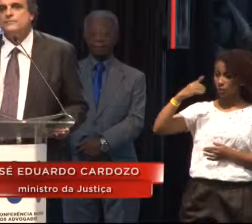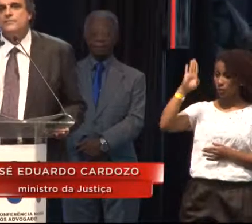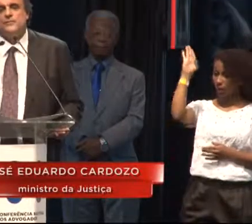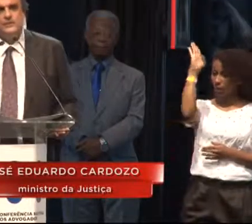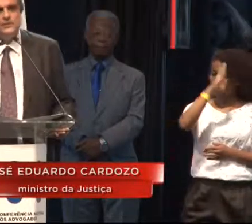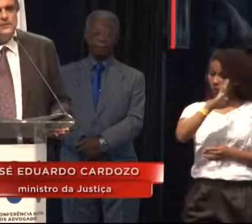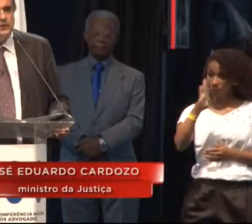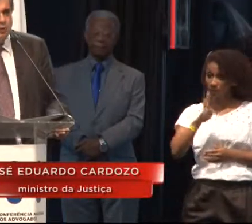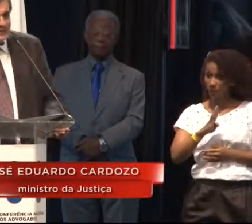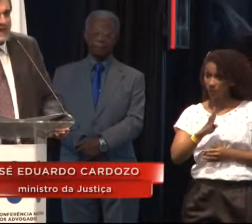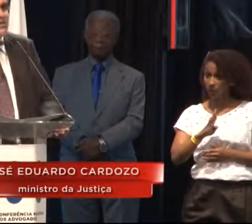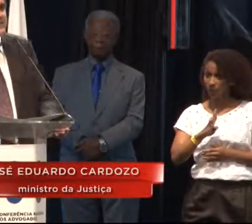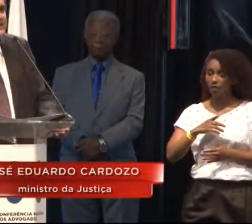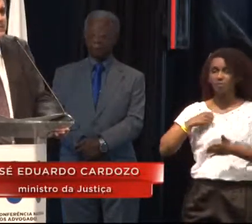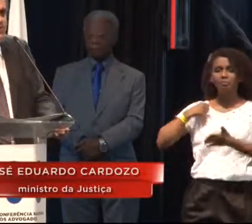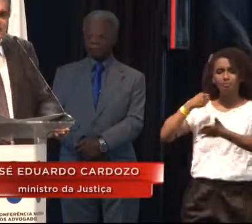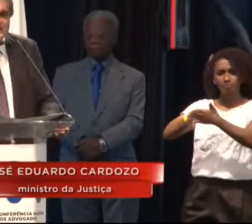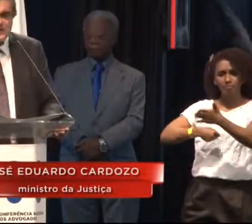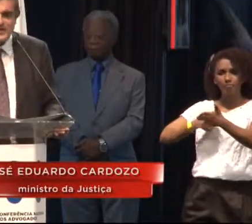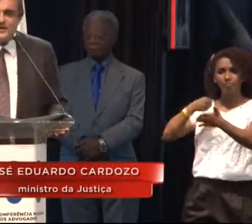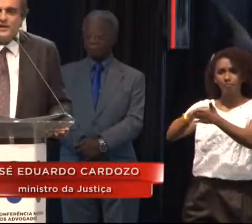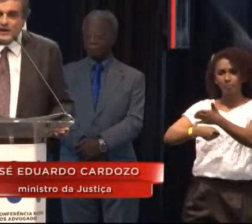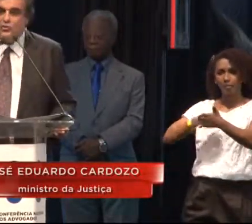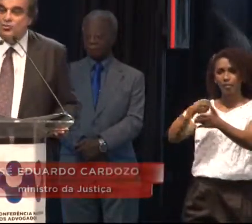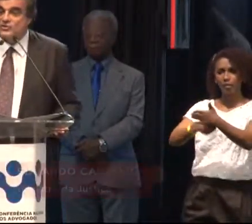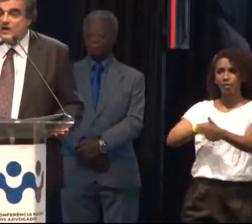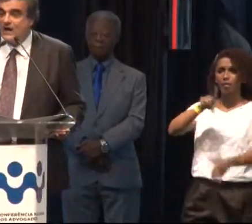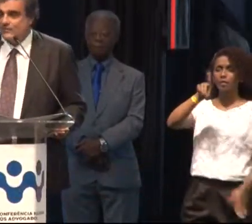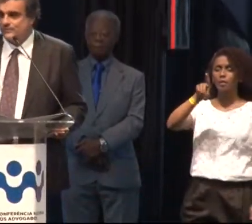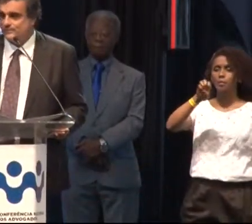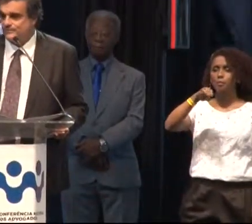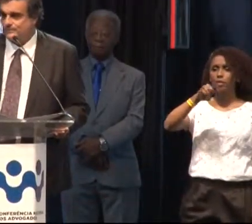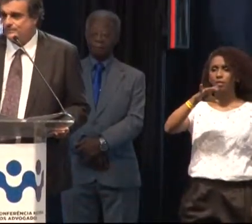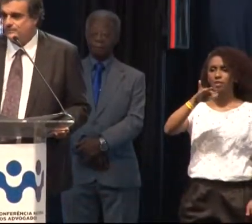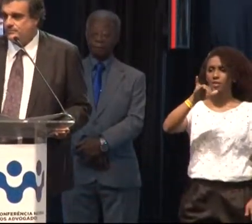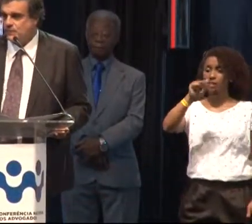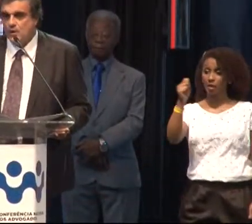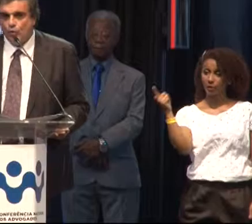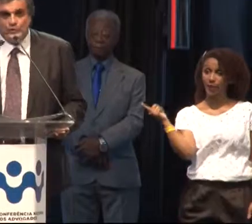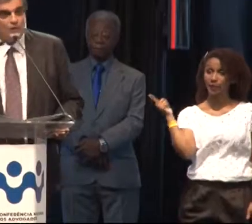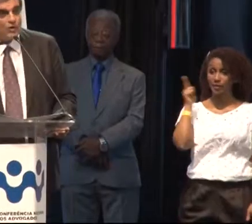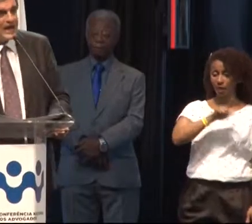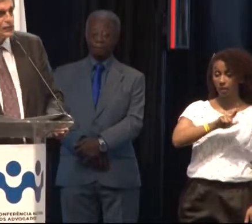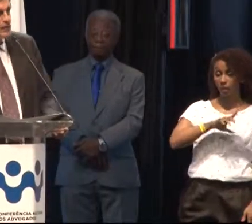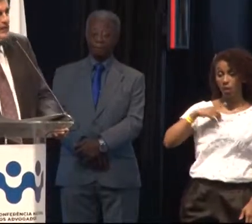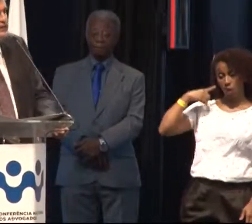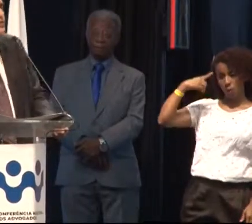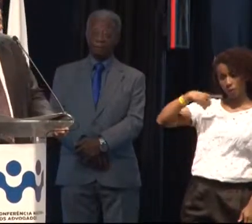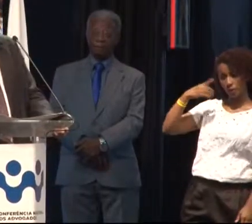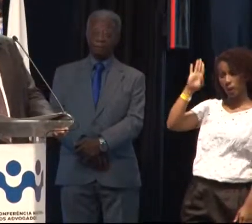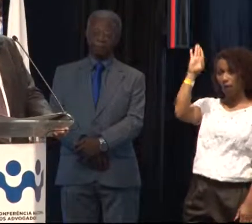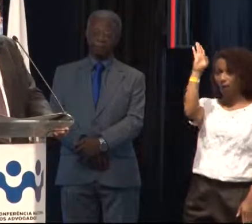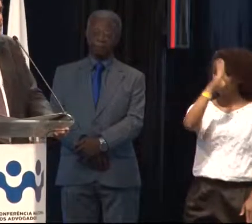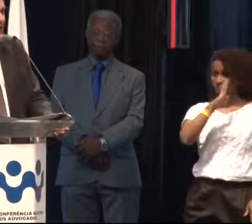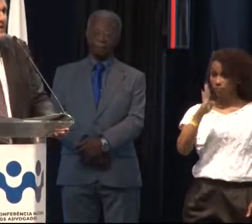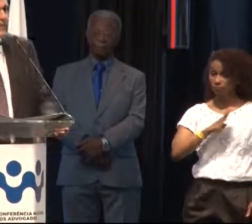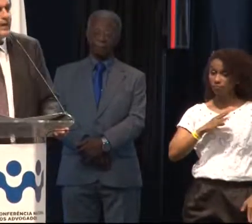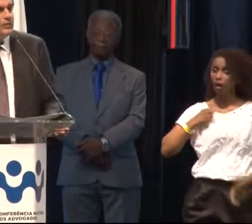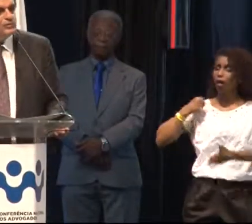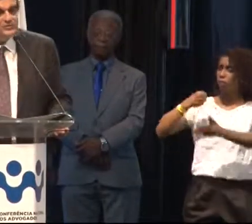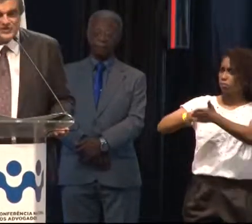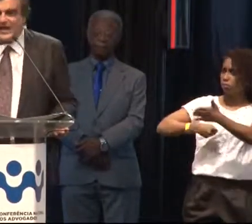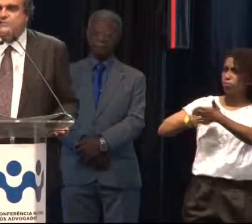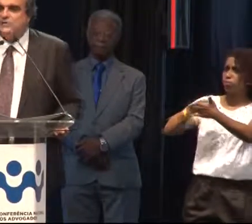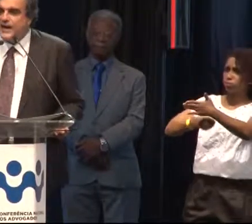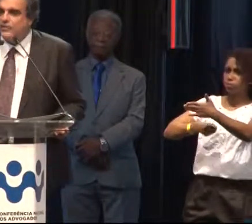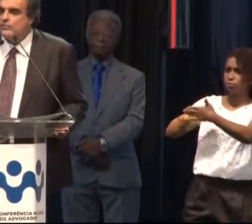Brasil lutaram pela democracia e a conquistaram. Os advogados no Brasil lutaram